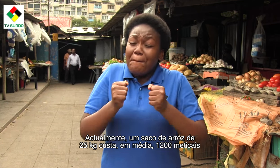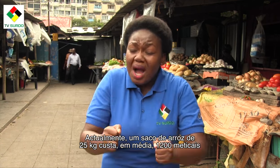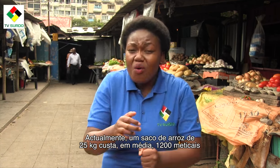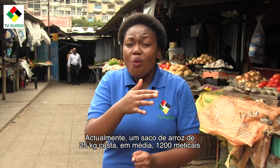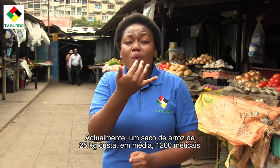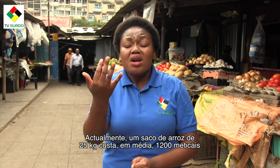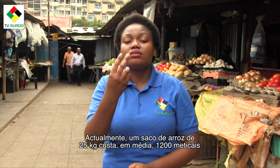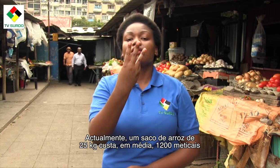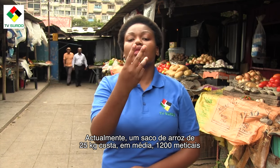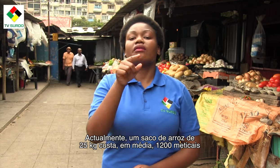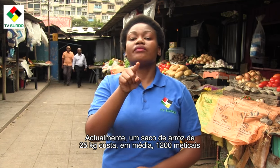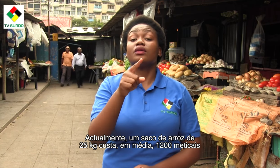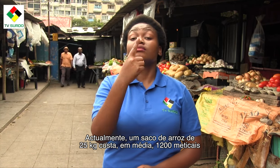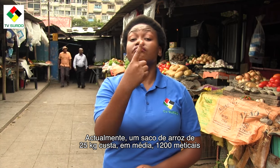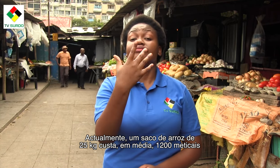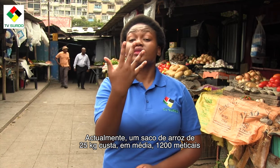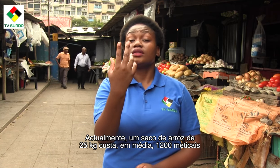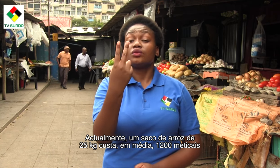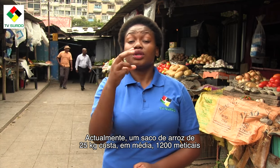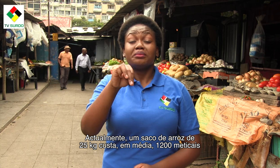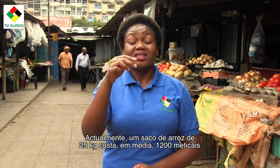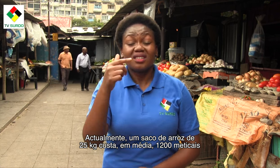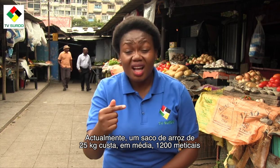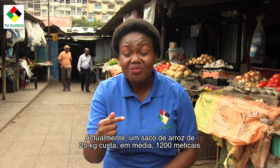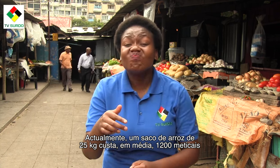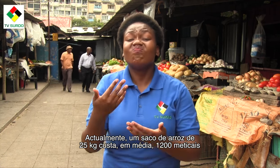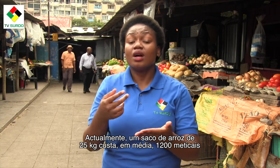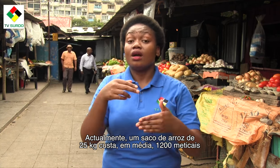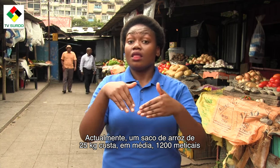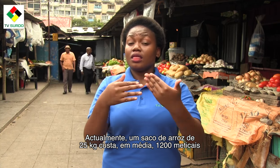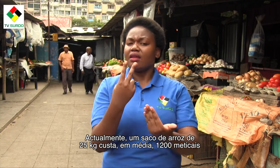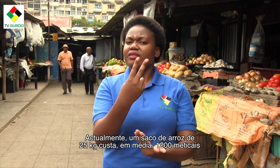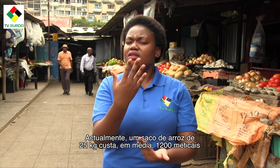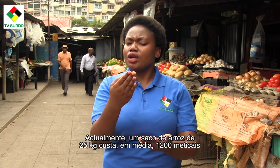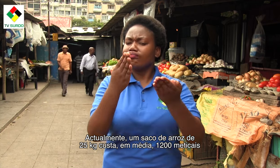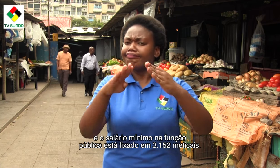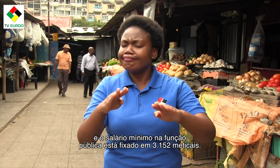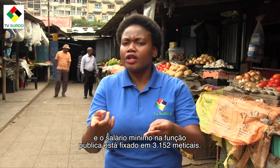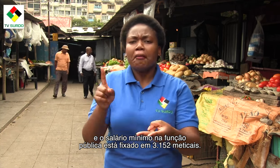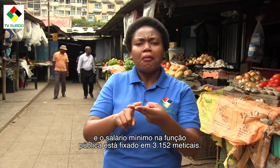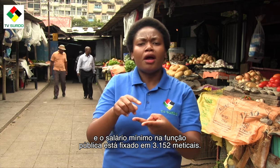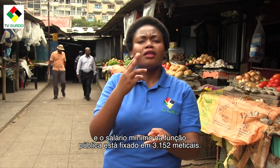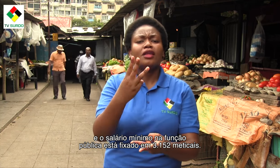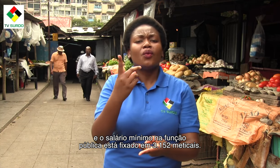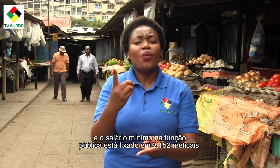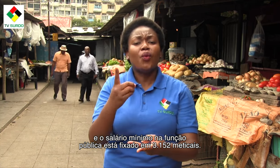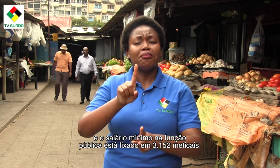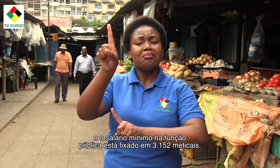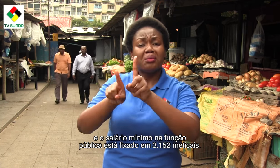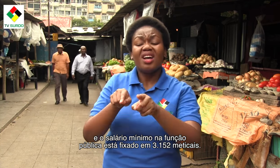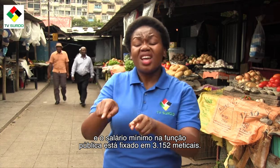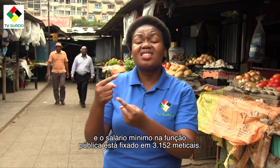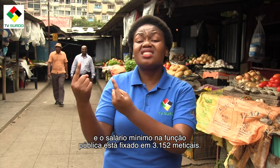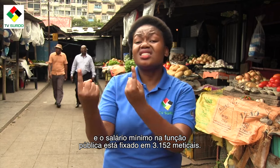Atualmente, um saco de 25 kg de arroz custa, em média, 1.200 maticais e o salário mínimo na função